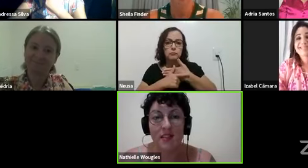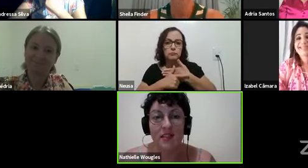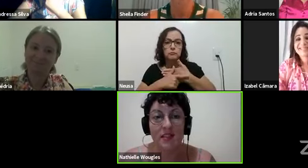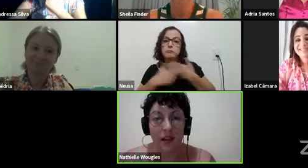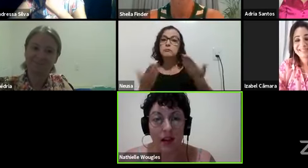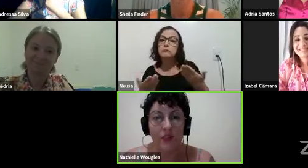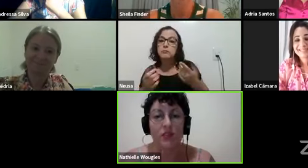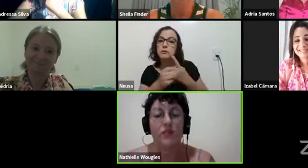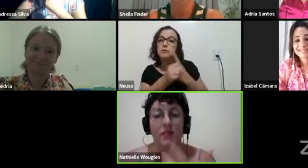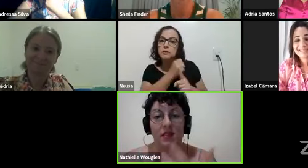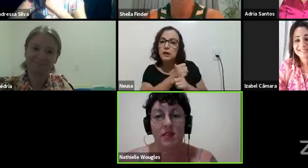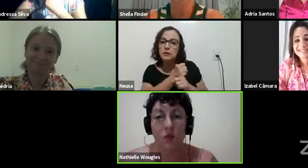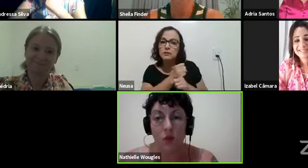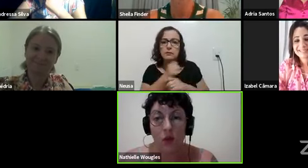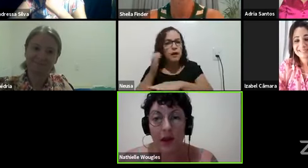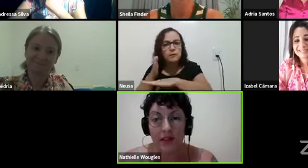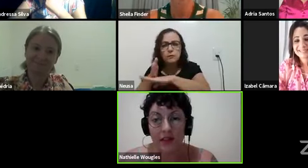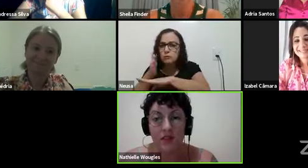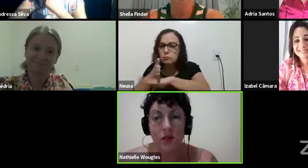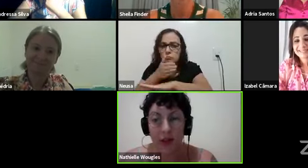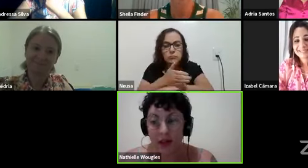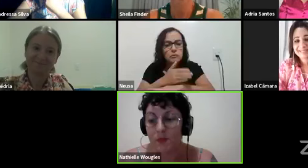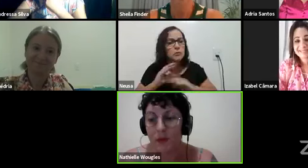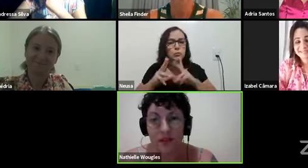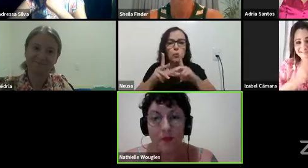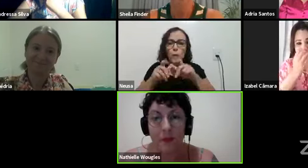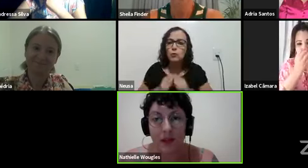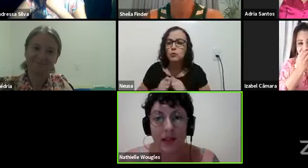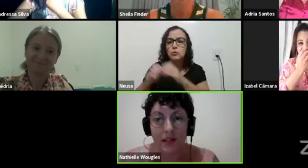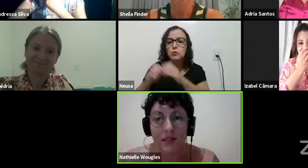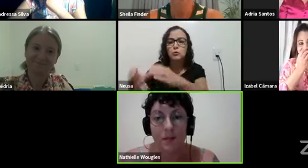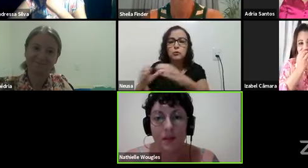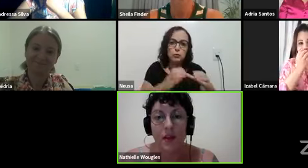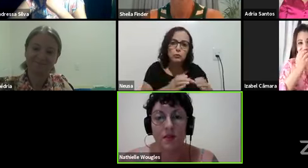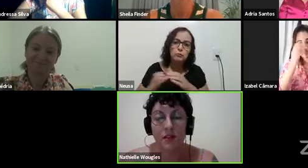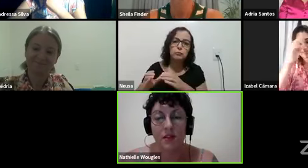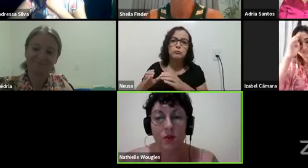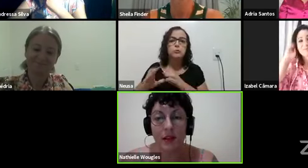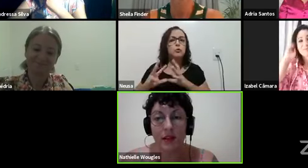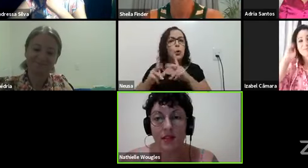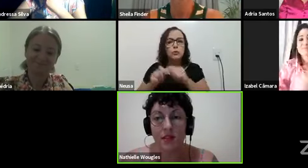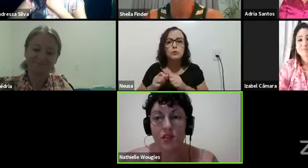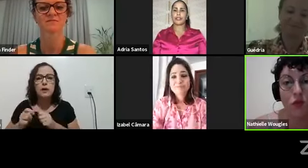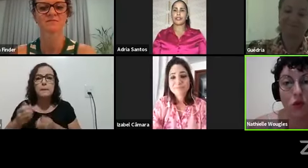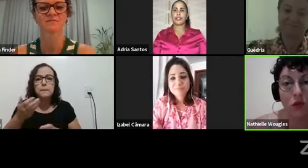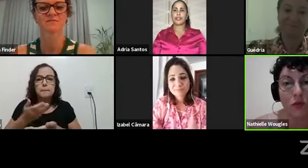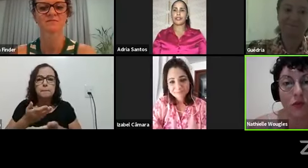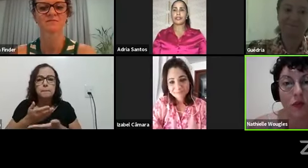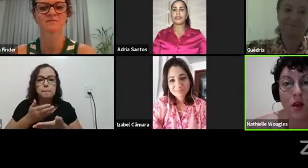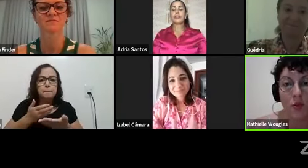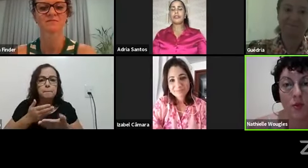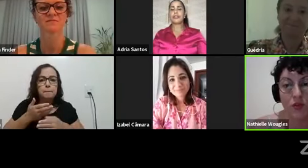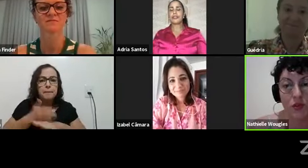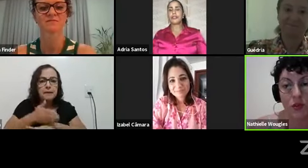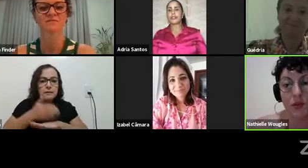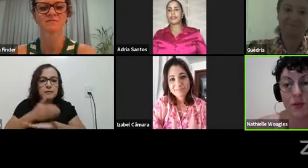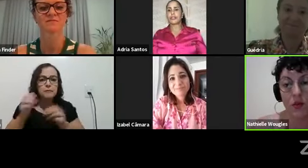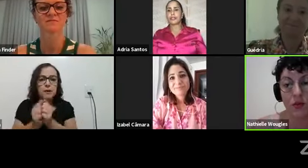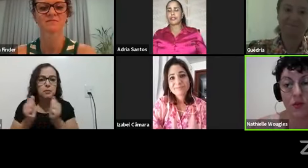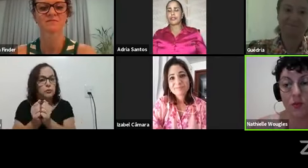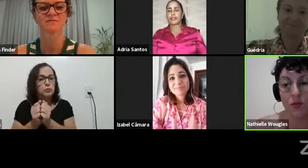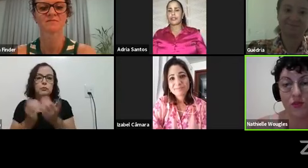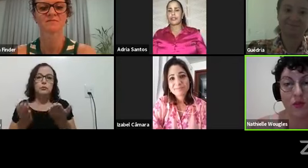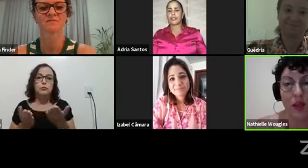gente precisa estar lá, a gente precisa se colocar nesses lugares, participar deles, fazer com que eles sejam nossos. Por isso que eu